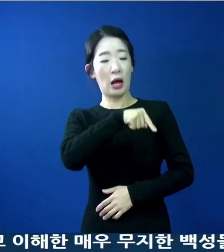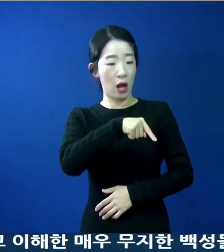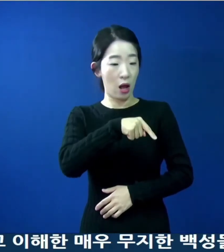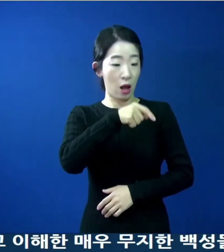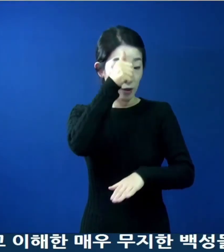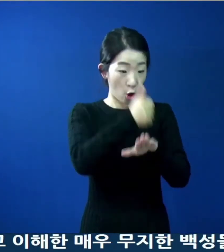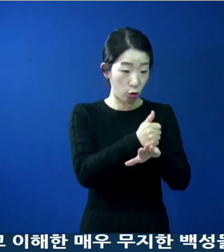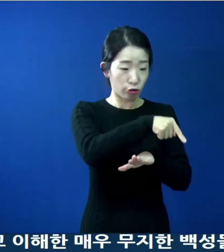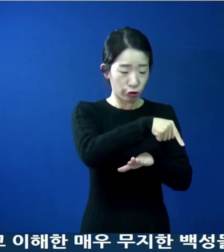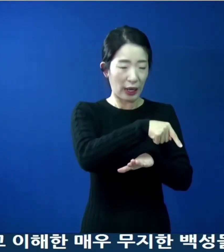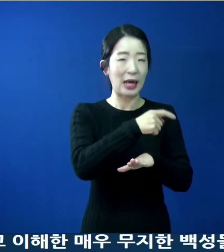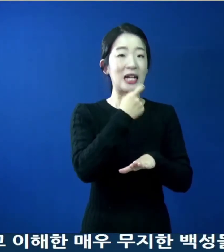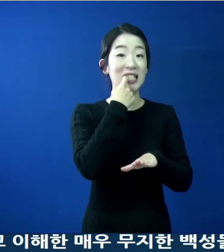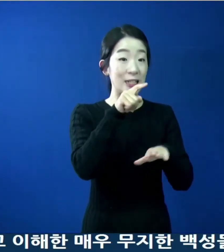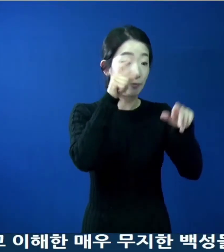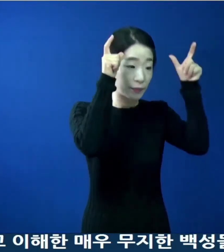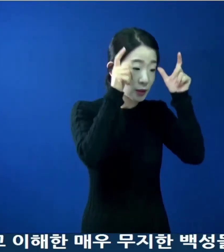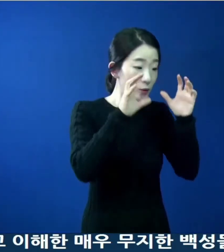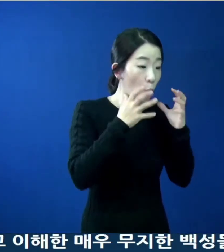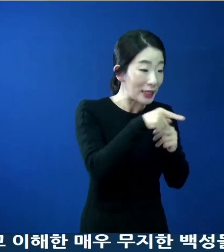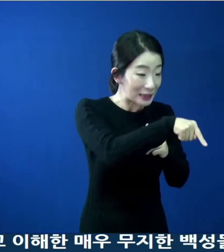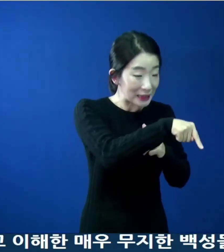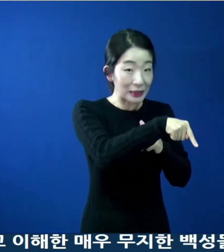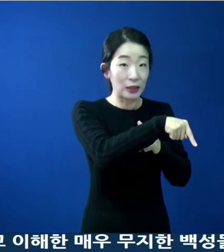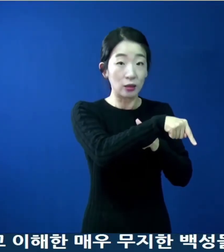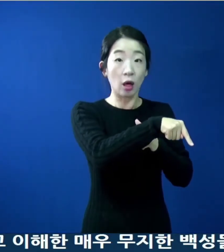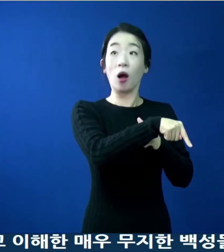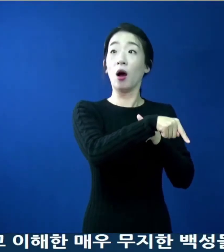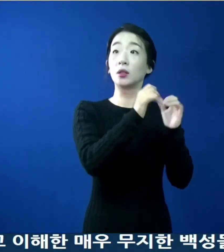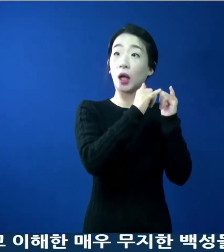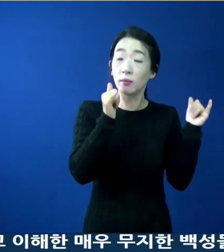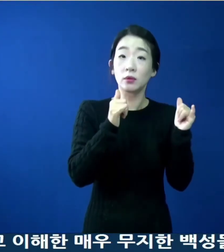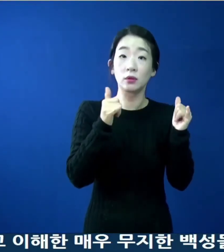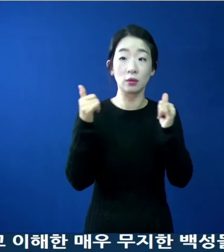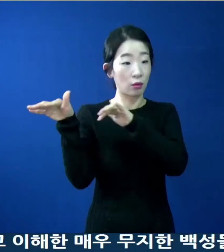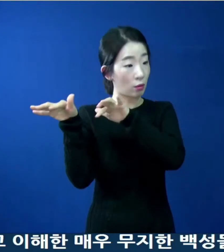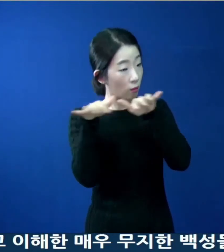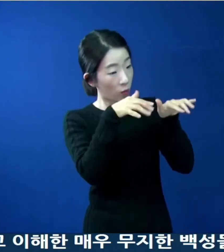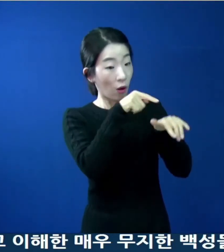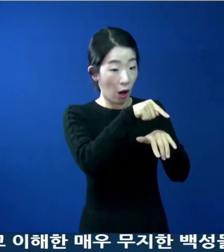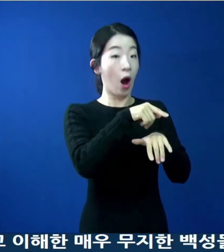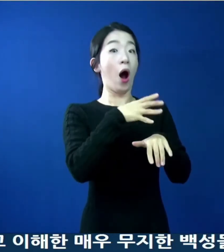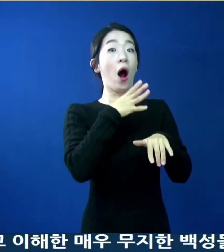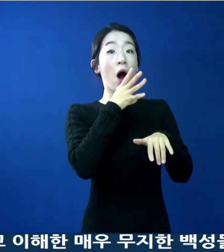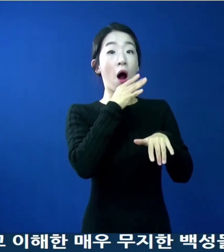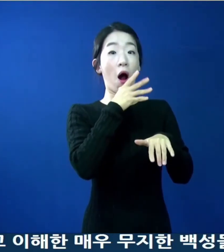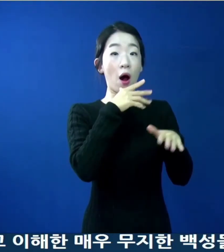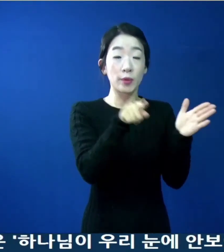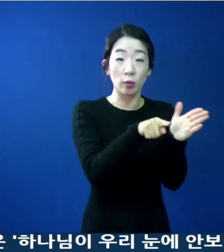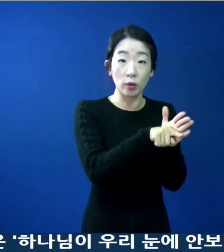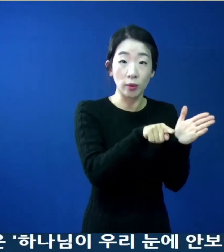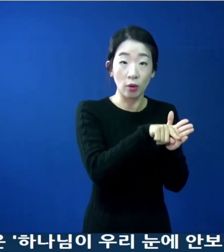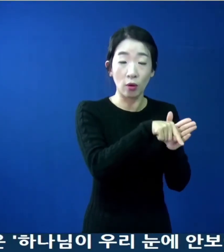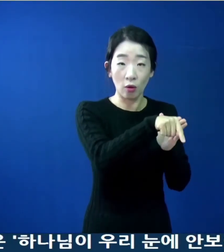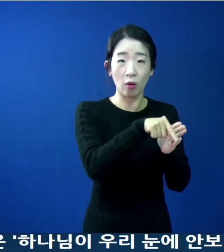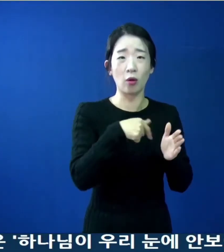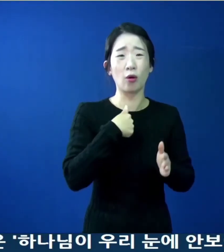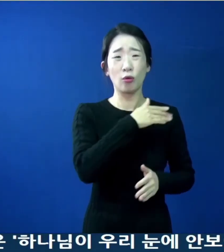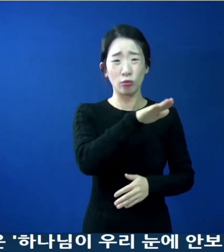하나님의 모습이 금송아지야, 이렇게 만든 겁니다. 그러니까 우리가 무지하지 않기